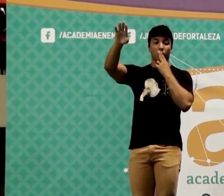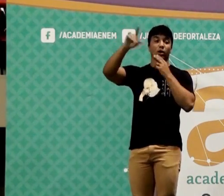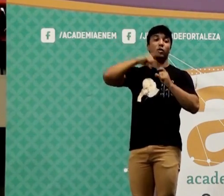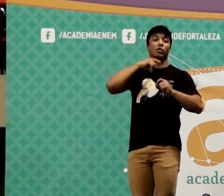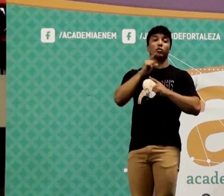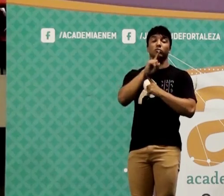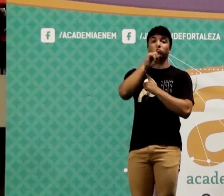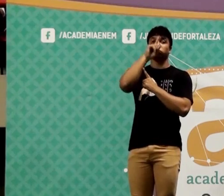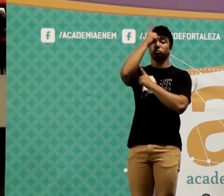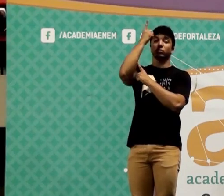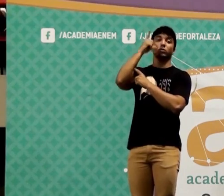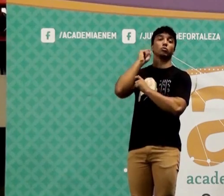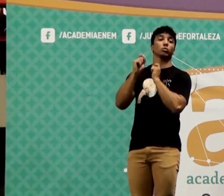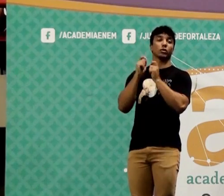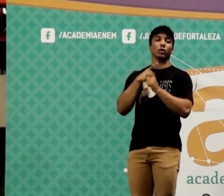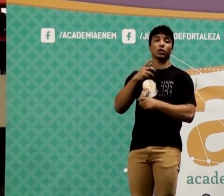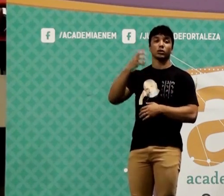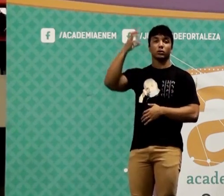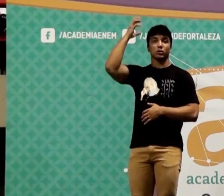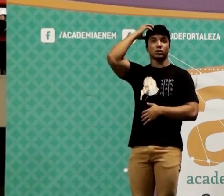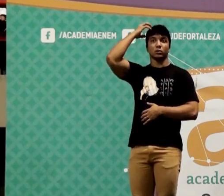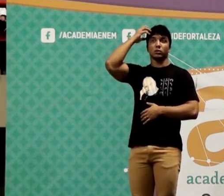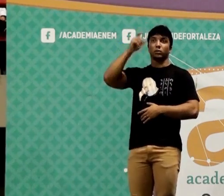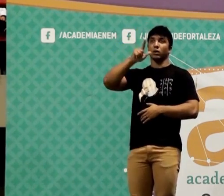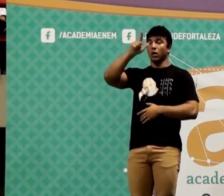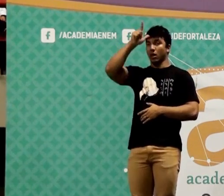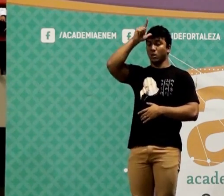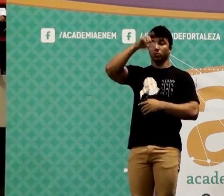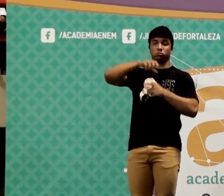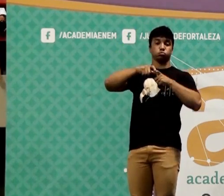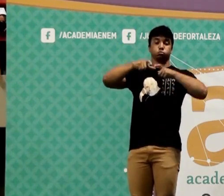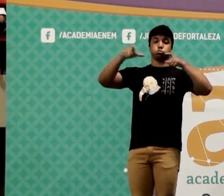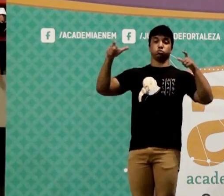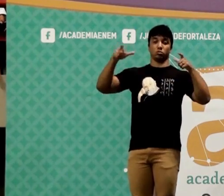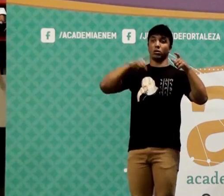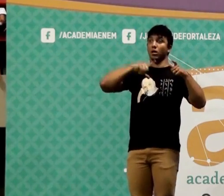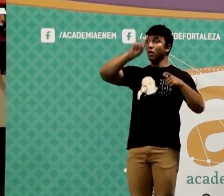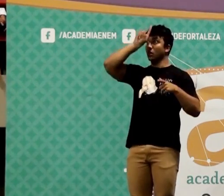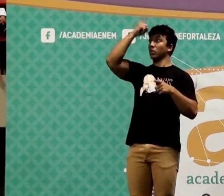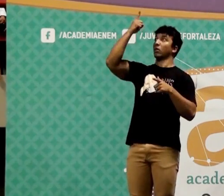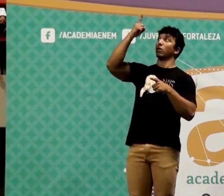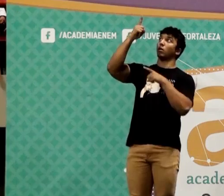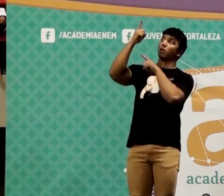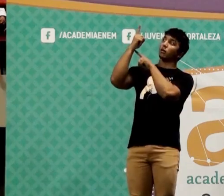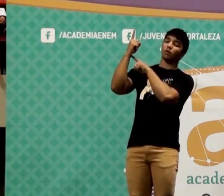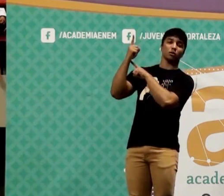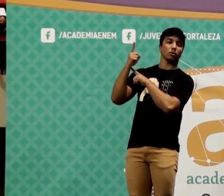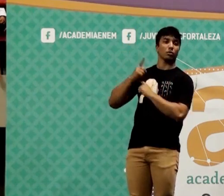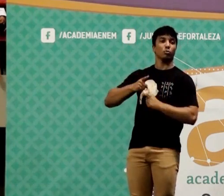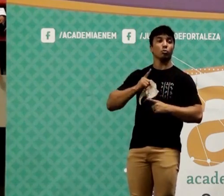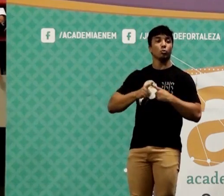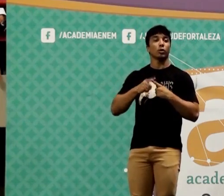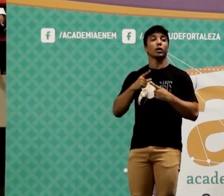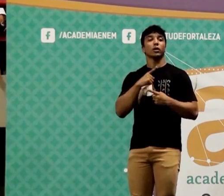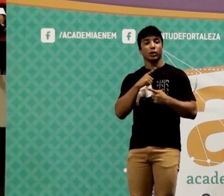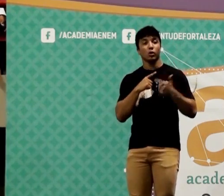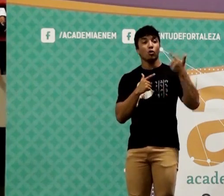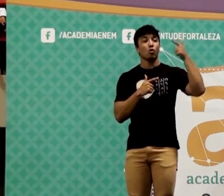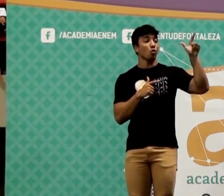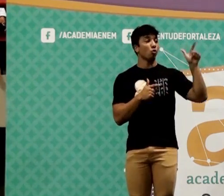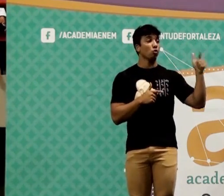questão? Um item onde o que eu estiver falando, as coisas já tenham acontecido e anos depois eu faça outra